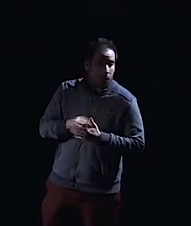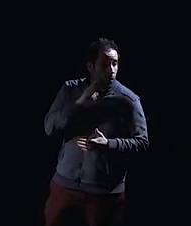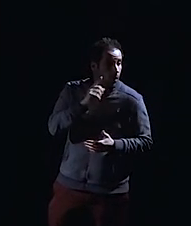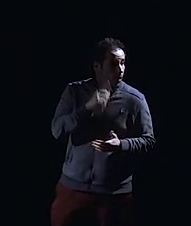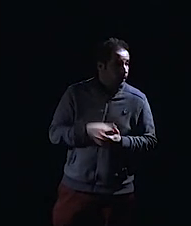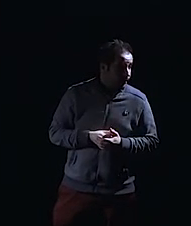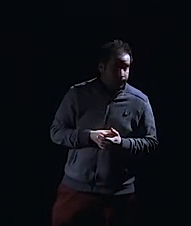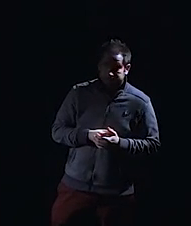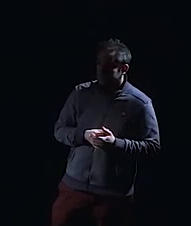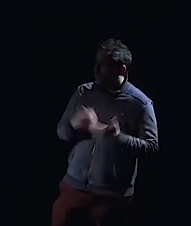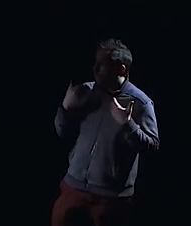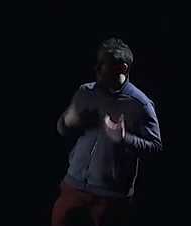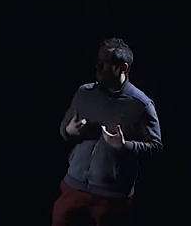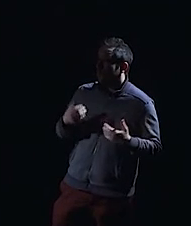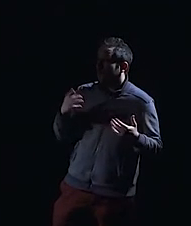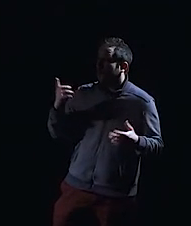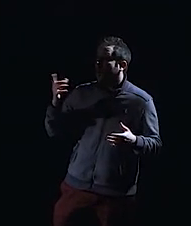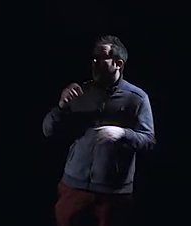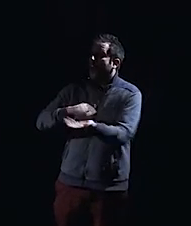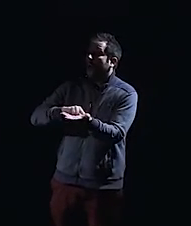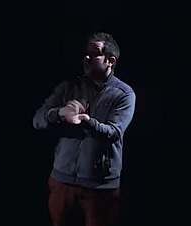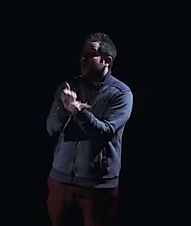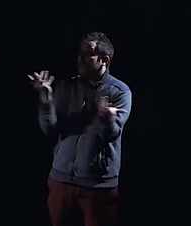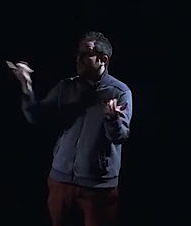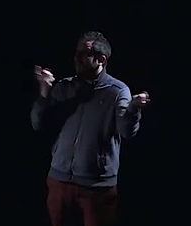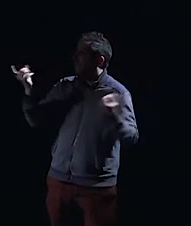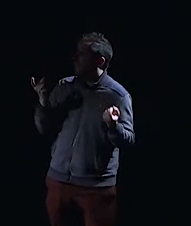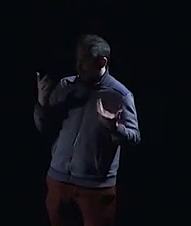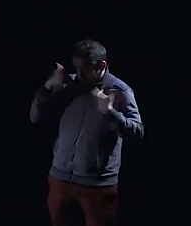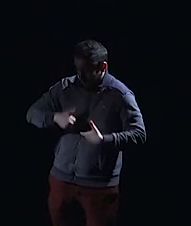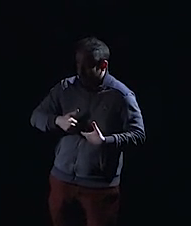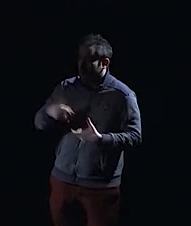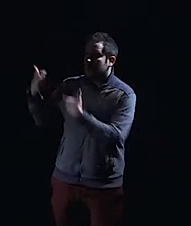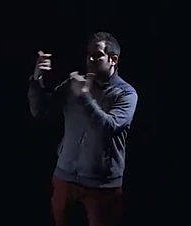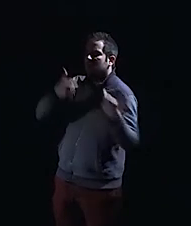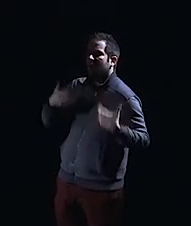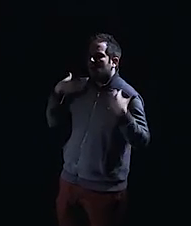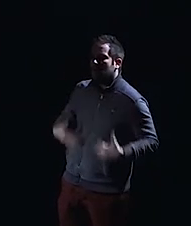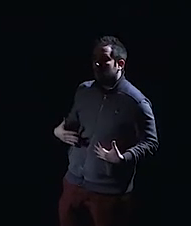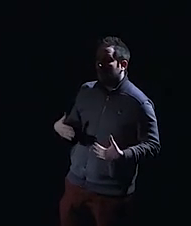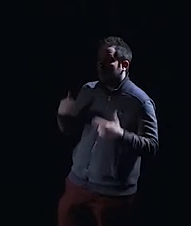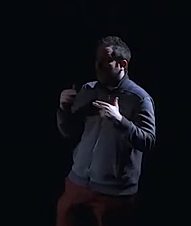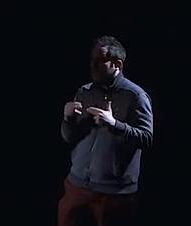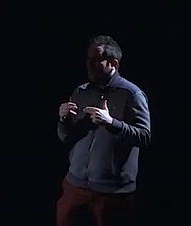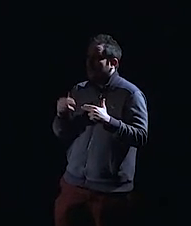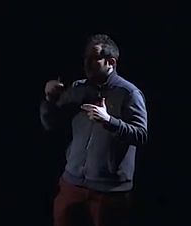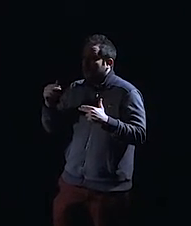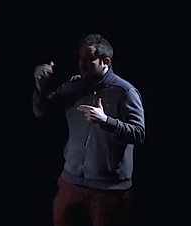Parce que tout simplement, en tant que métis, moi aussi, bon, je vois que la surveillance entre guillemets du comportement se fait à des niveaux peut-être